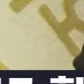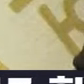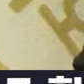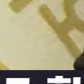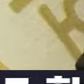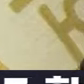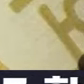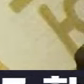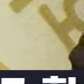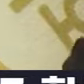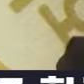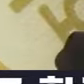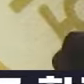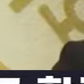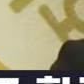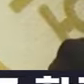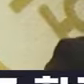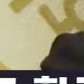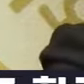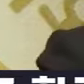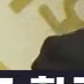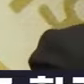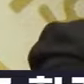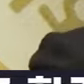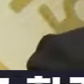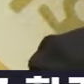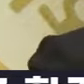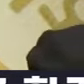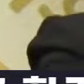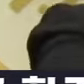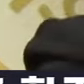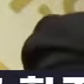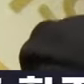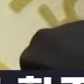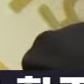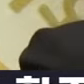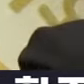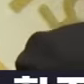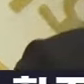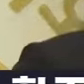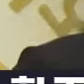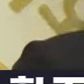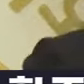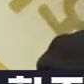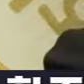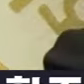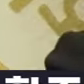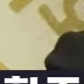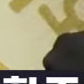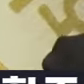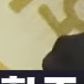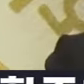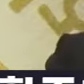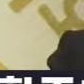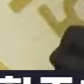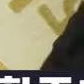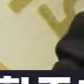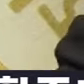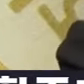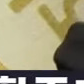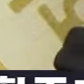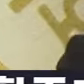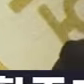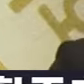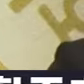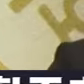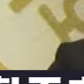현재 여전히 상기 형사고소로 인하여 경찰 수사가 진행 중이며 한국정책 방송은 여기서